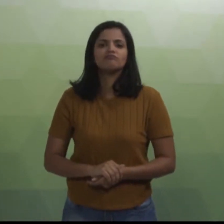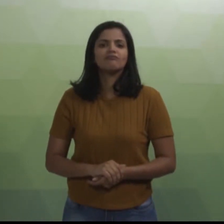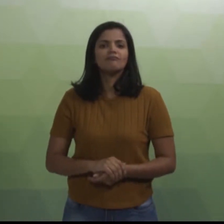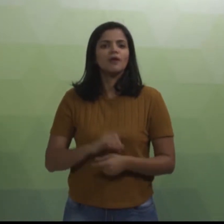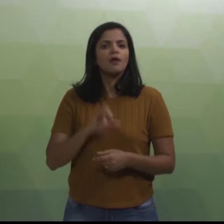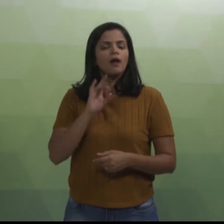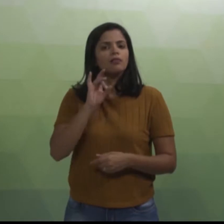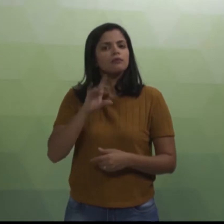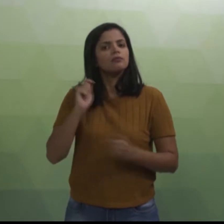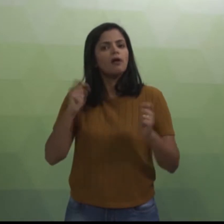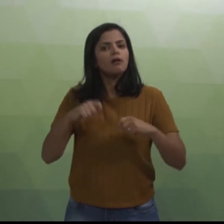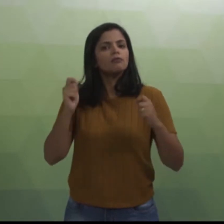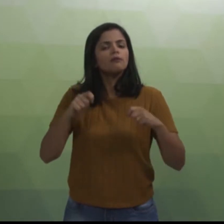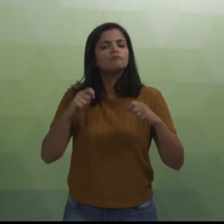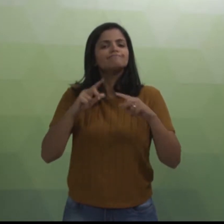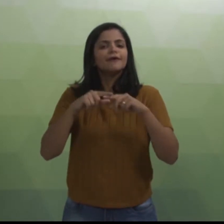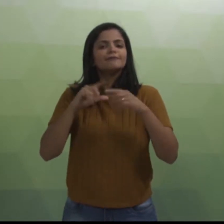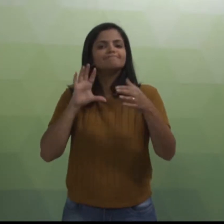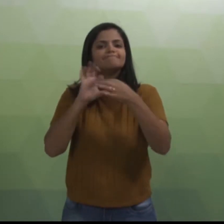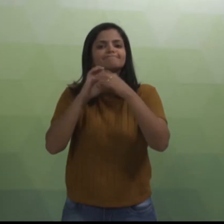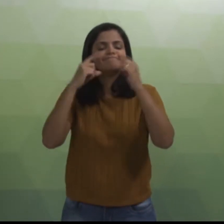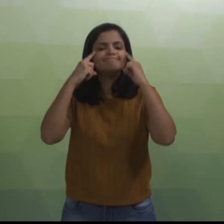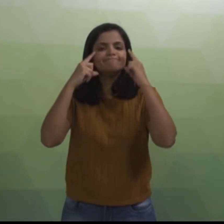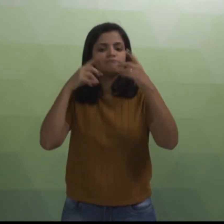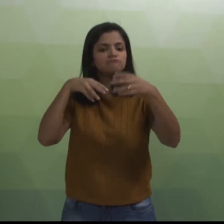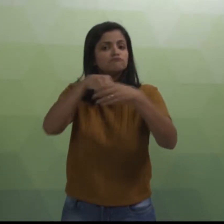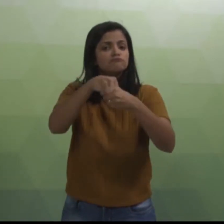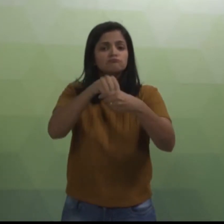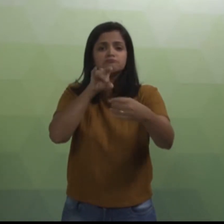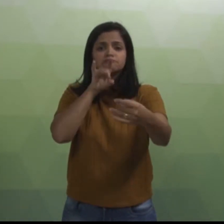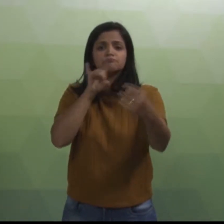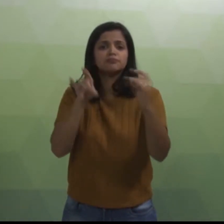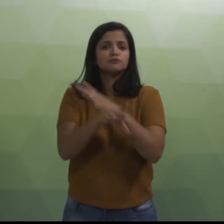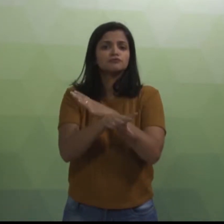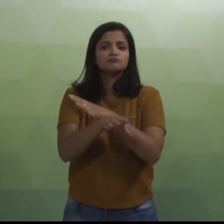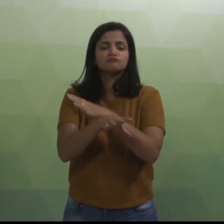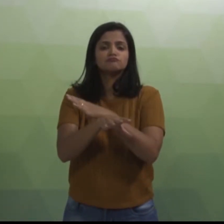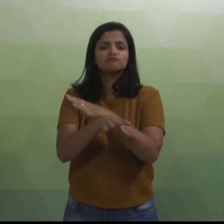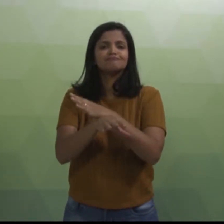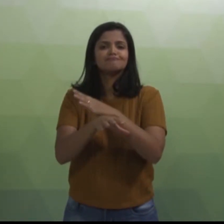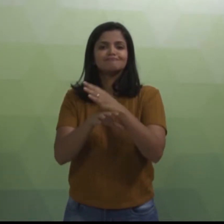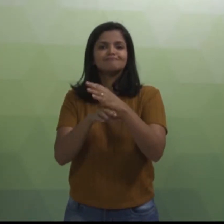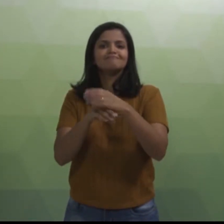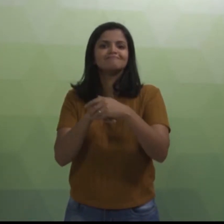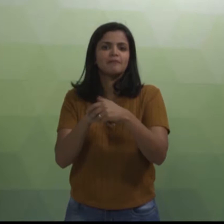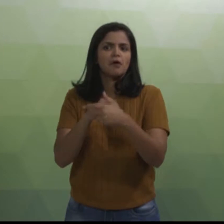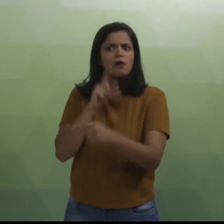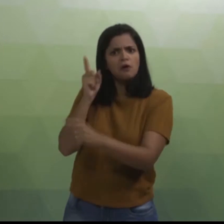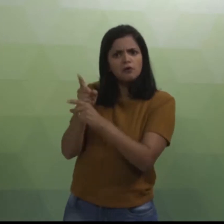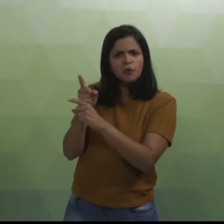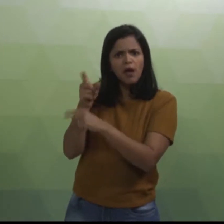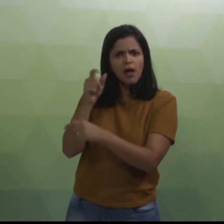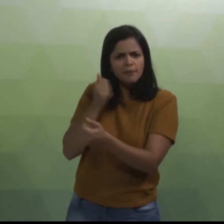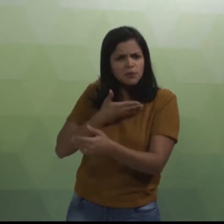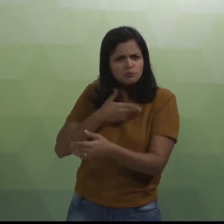agora. Então, percebam que a sinalização está junto da expressão. Você já encontrou seu